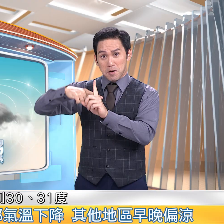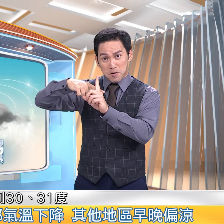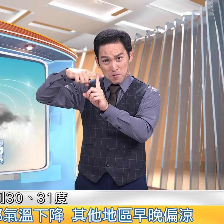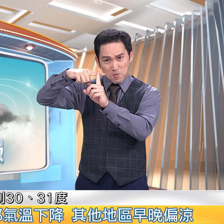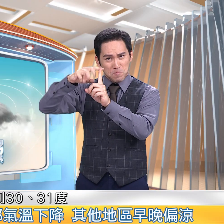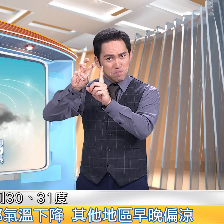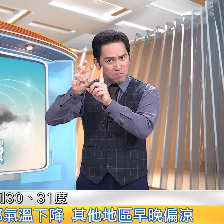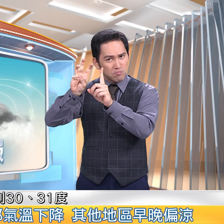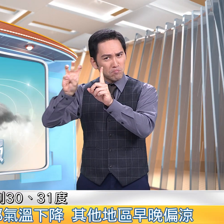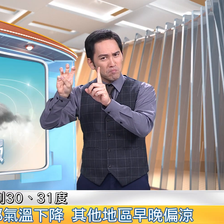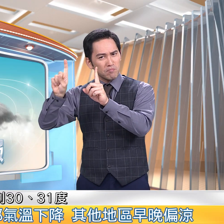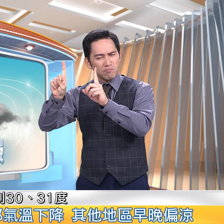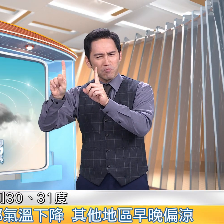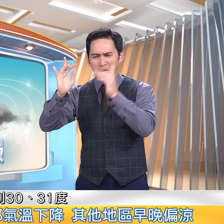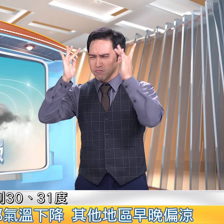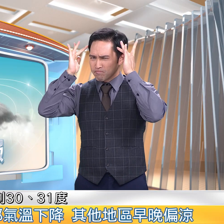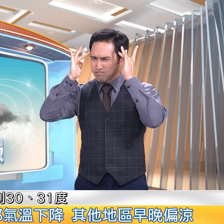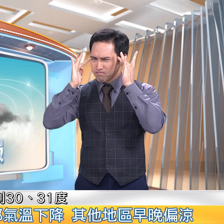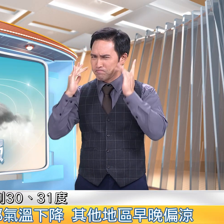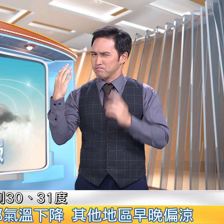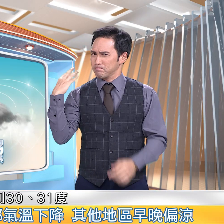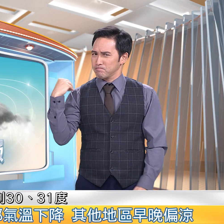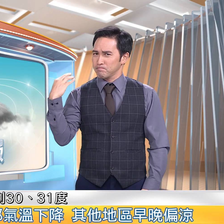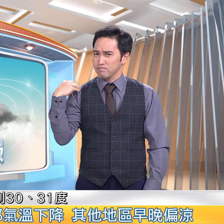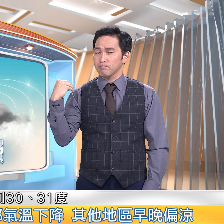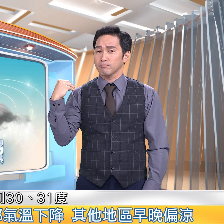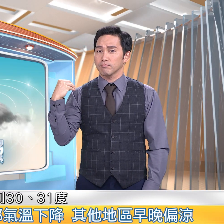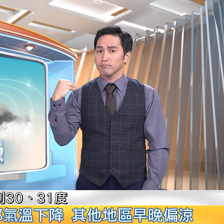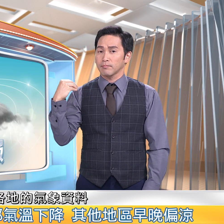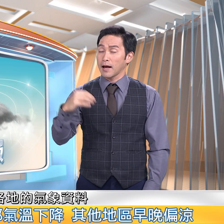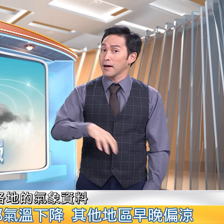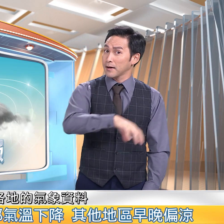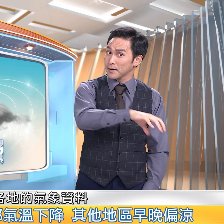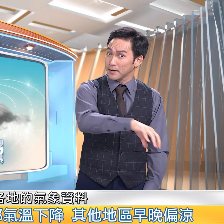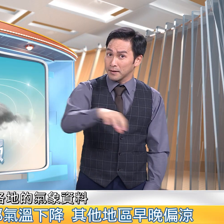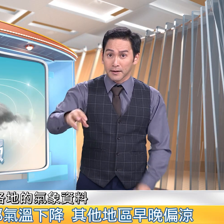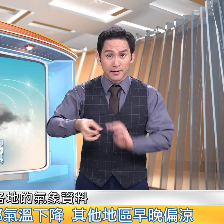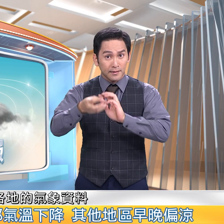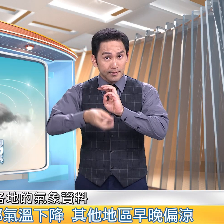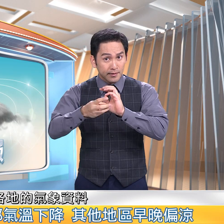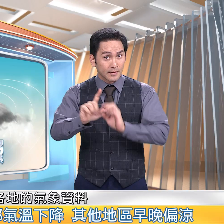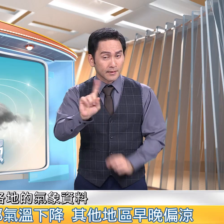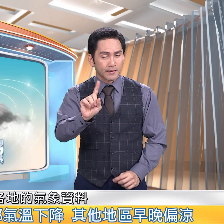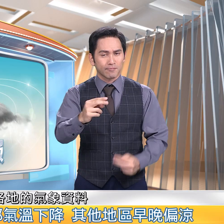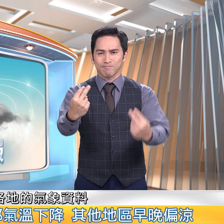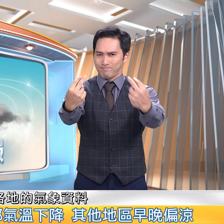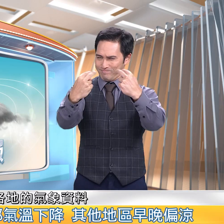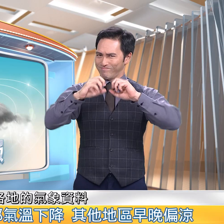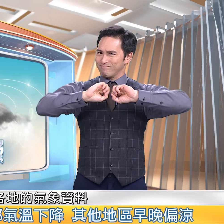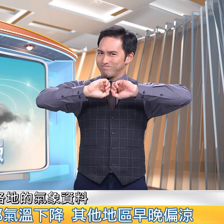是能够来到30、31度。接着就提供您各地的气象资料。